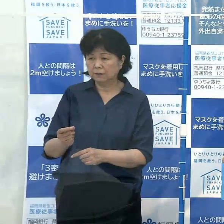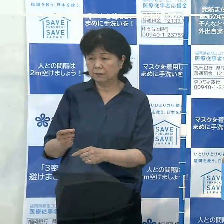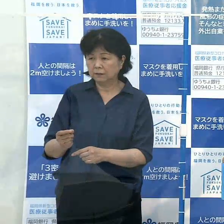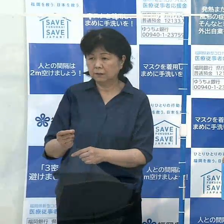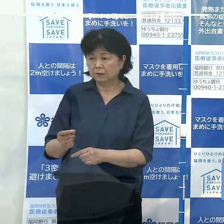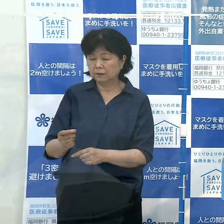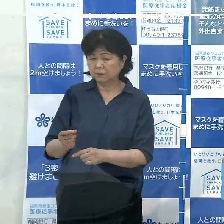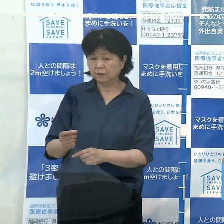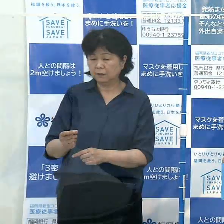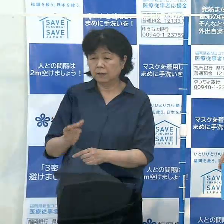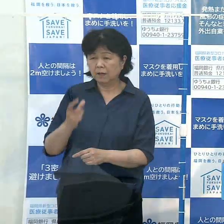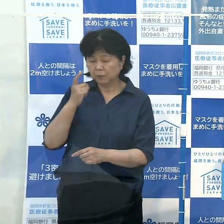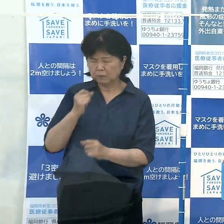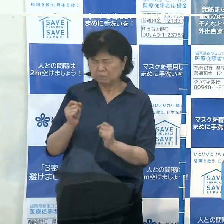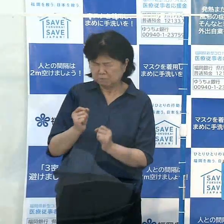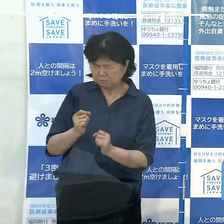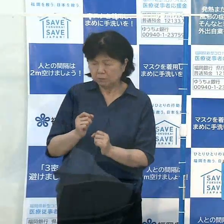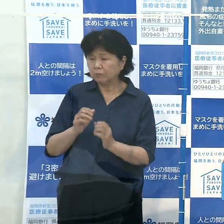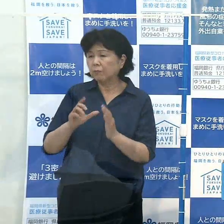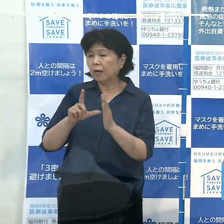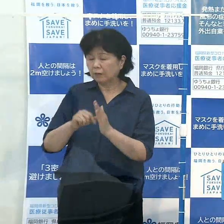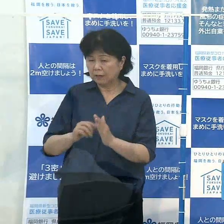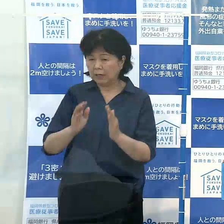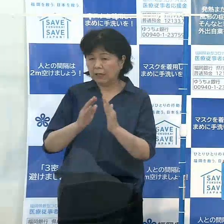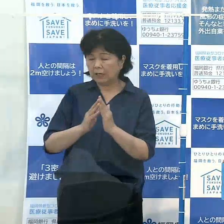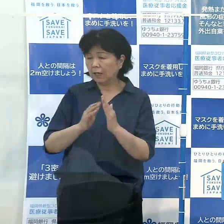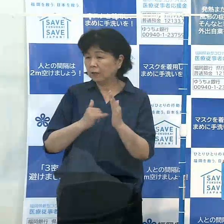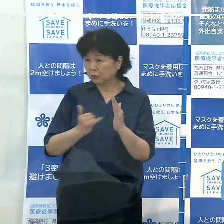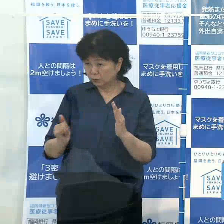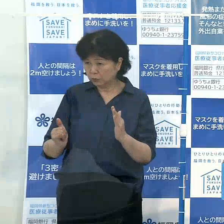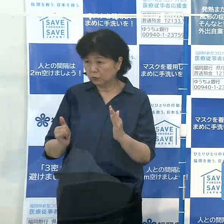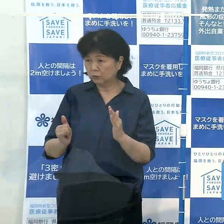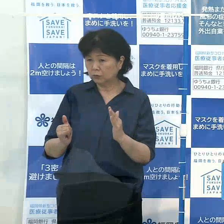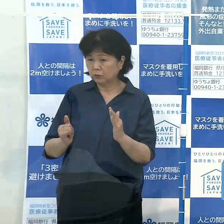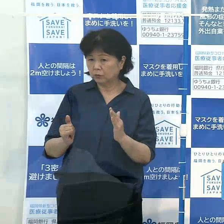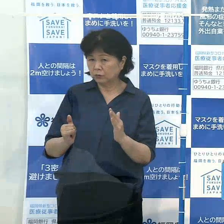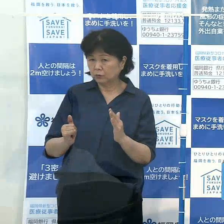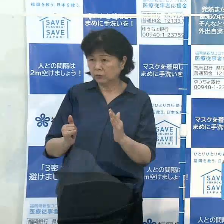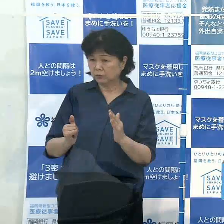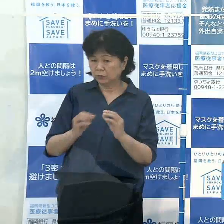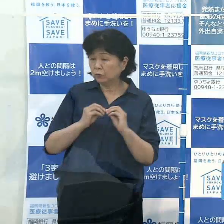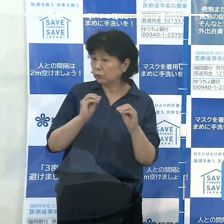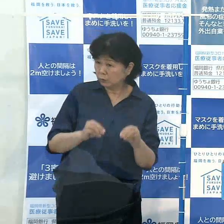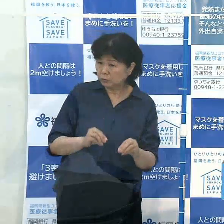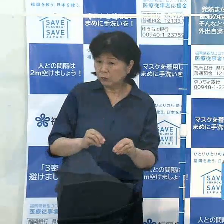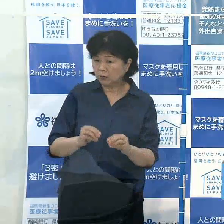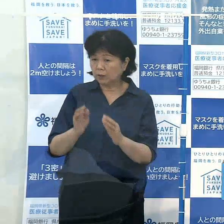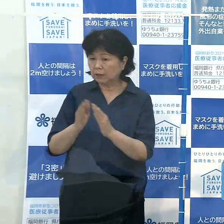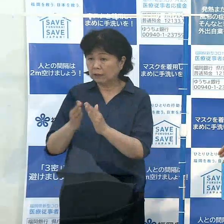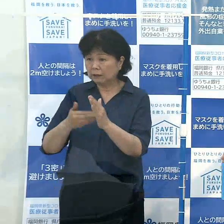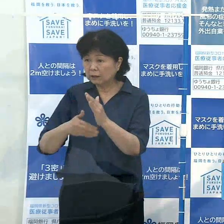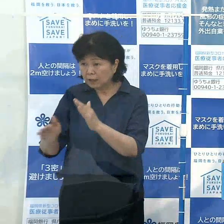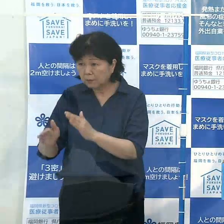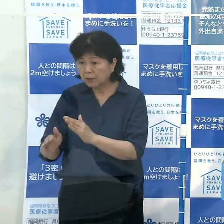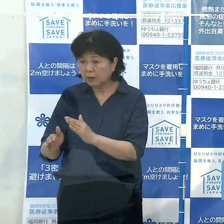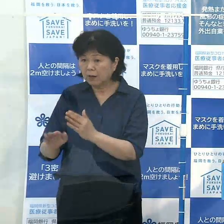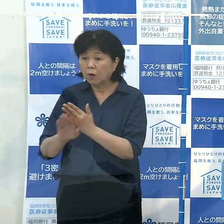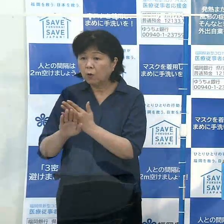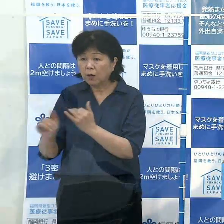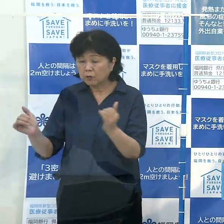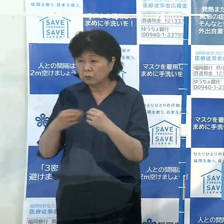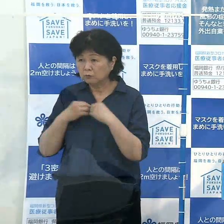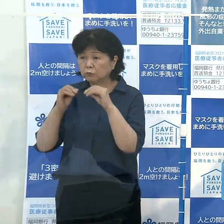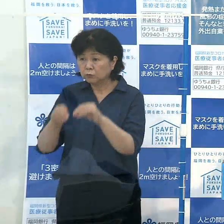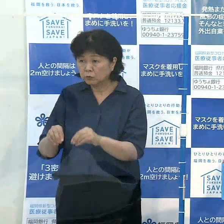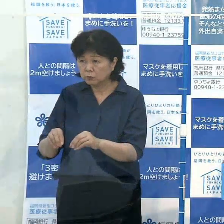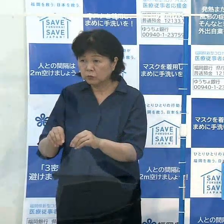感染、あるいは自宅待機をされている間、外出をされたり、無症状の方ですからね、外出をされて移されたりすると